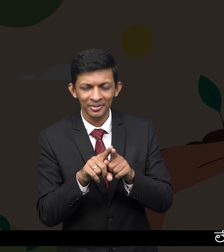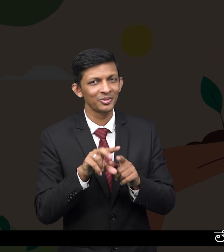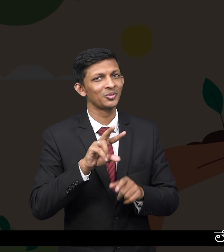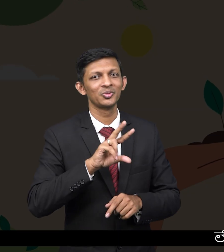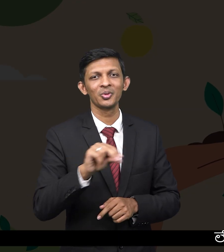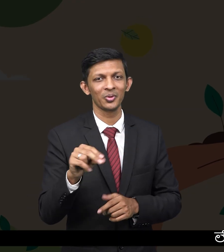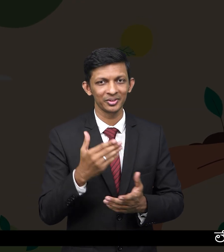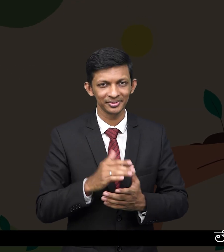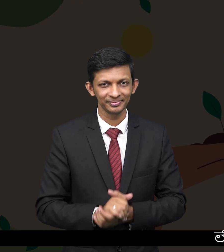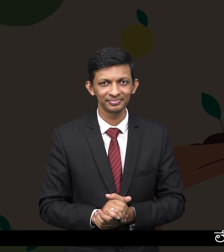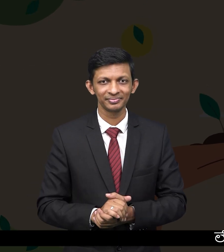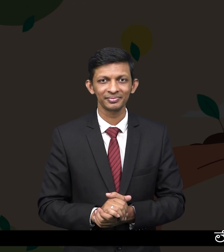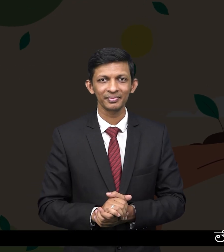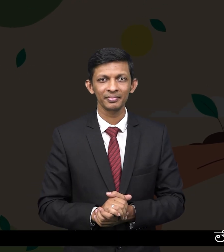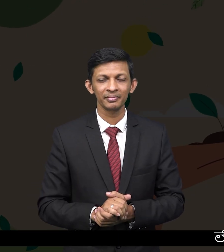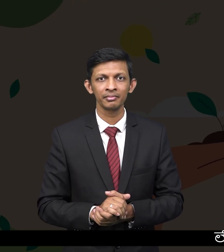లేదు.